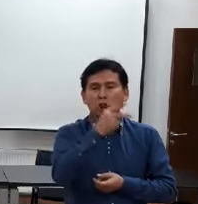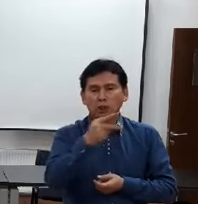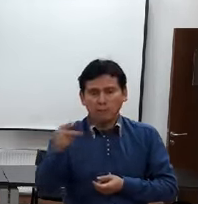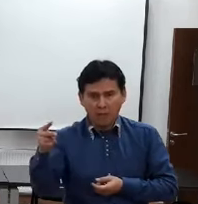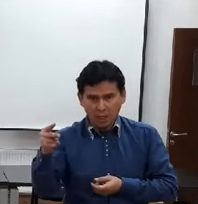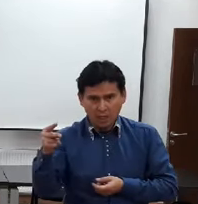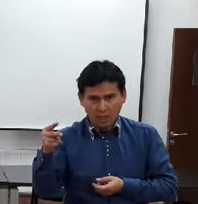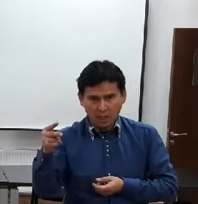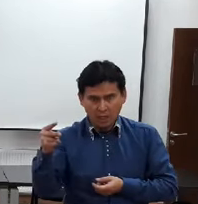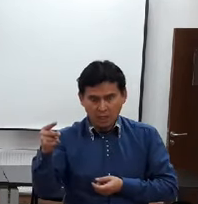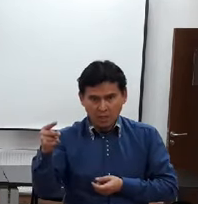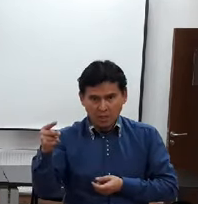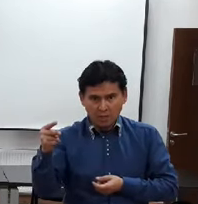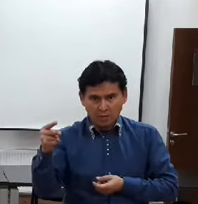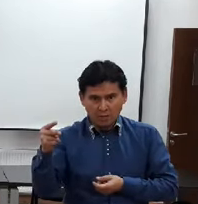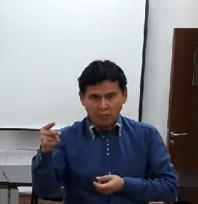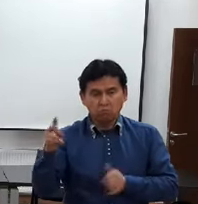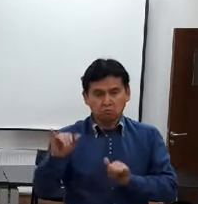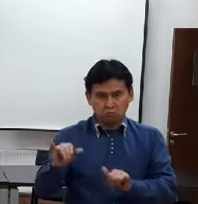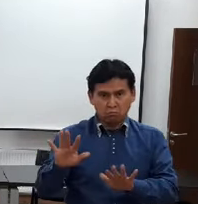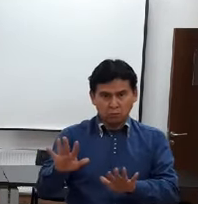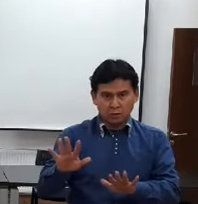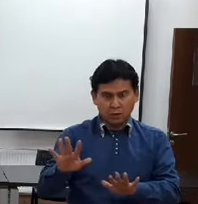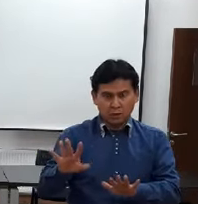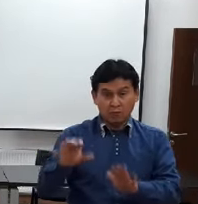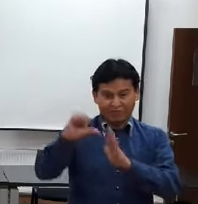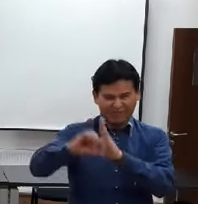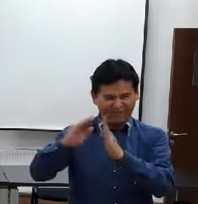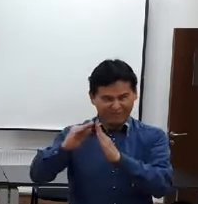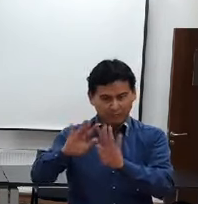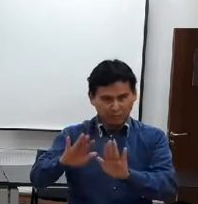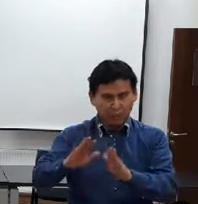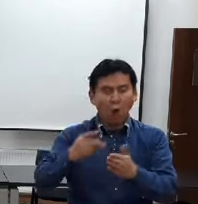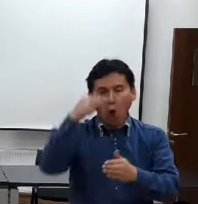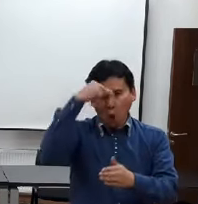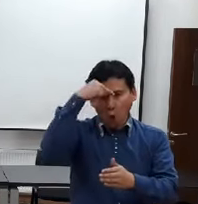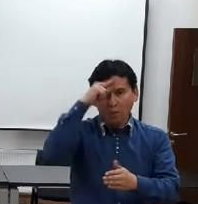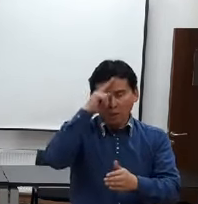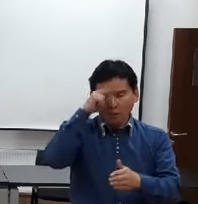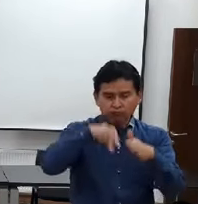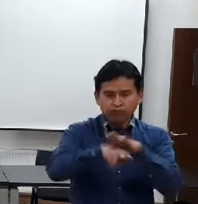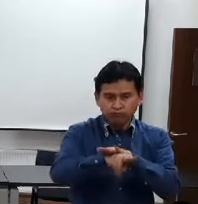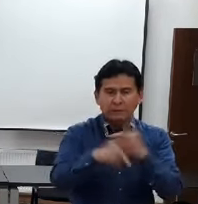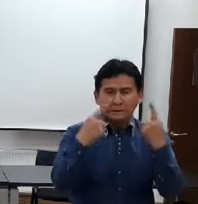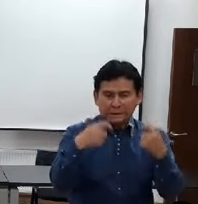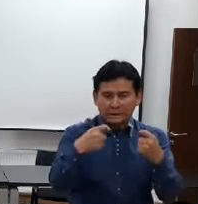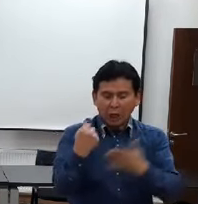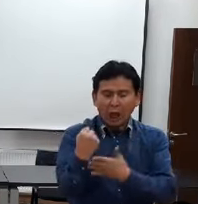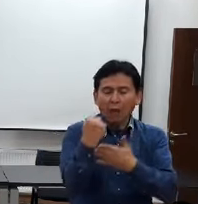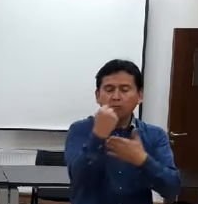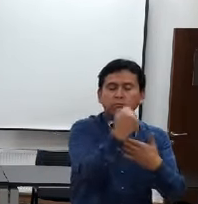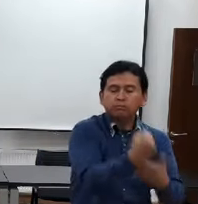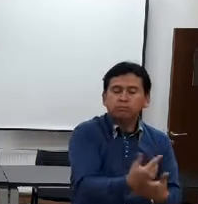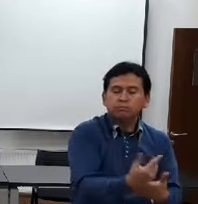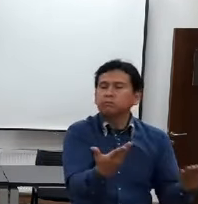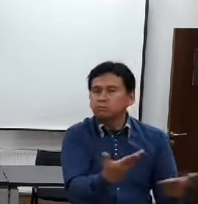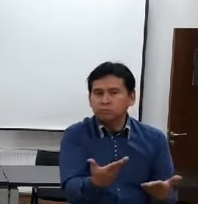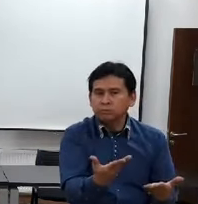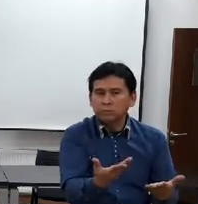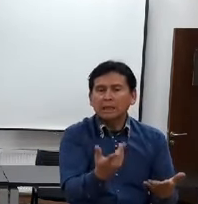que corresponden cierto de su cuarentena en el hospital tratando de colaborar con ella a que